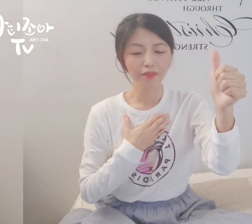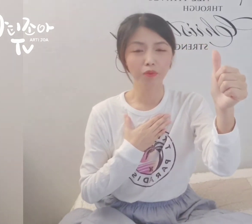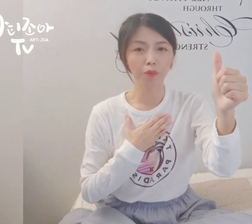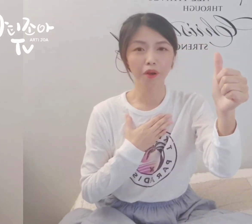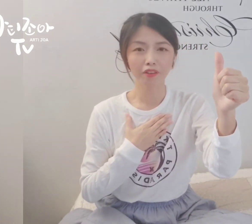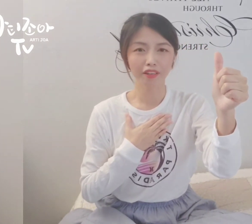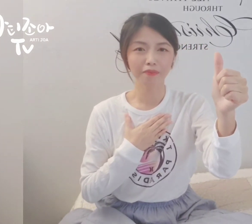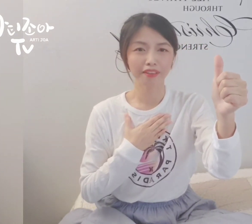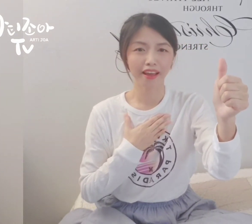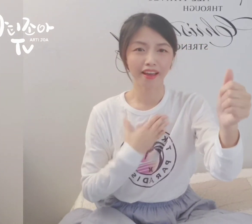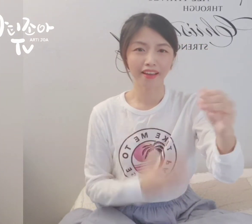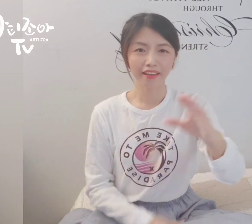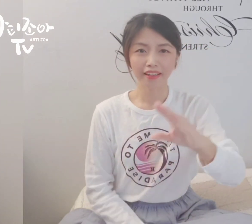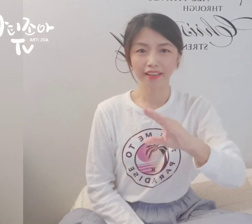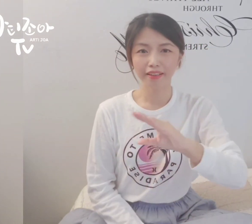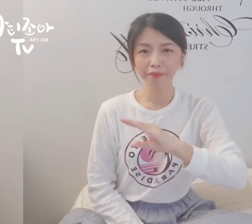이름 높여드립니다. 이름